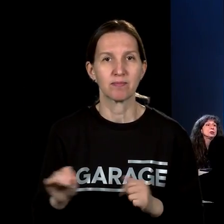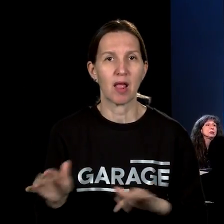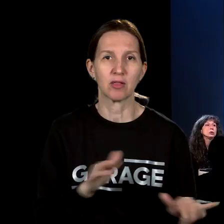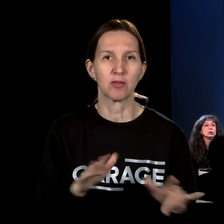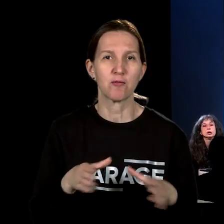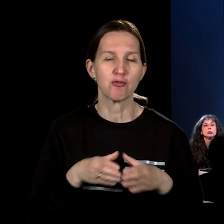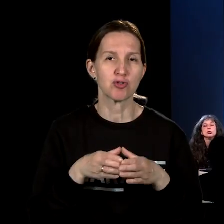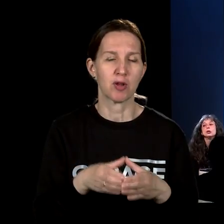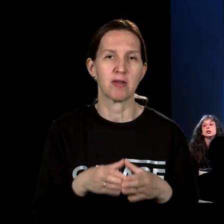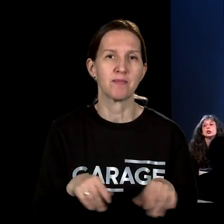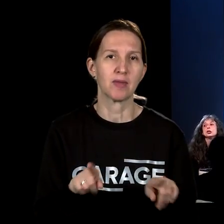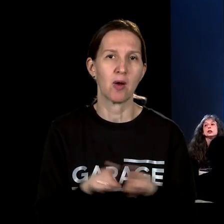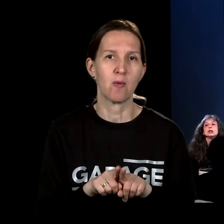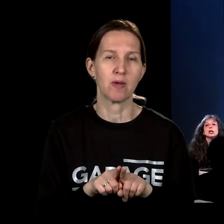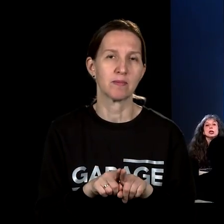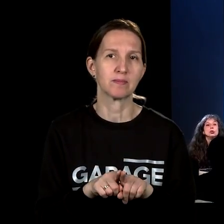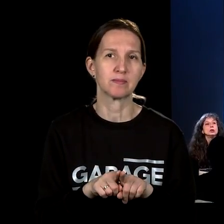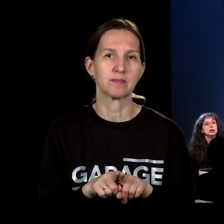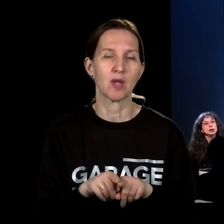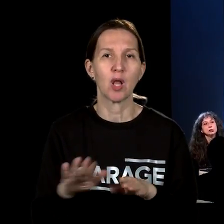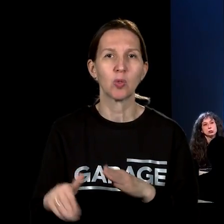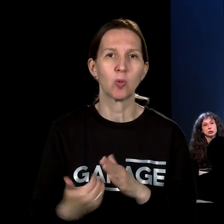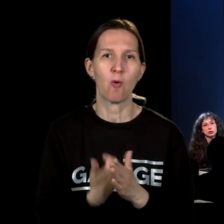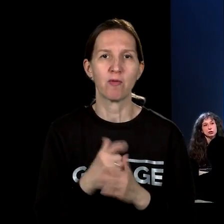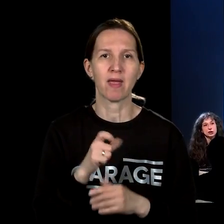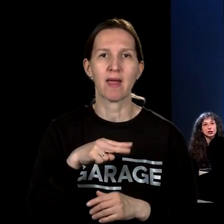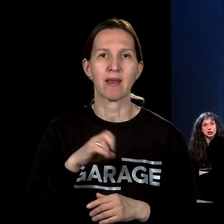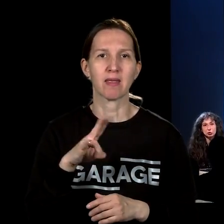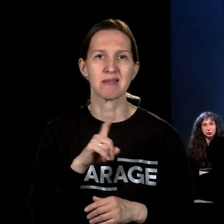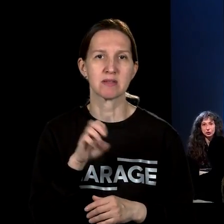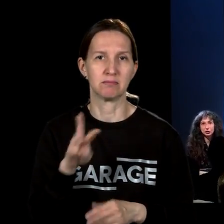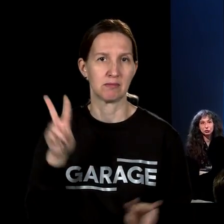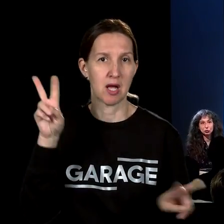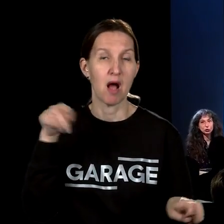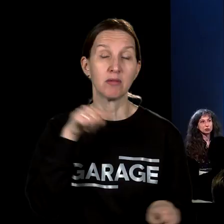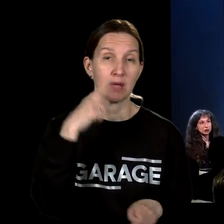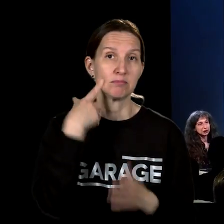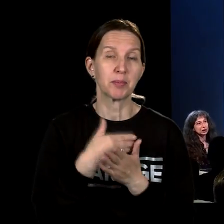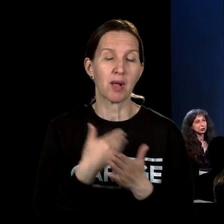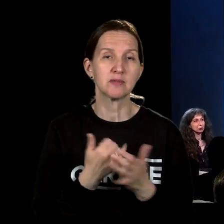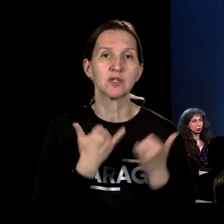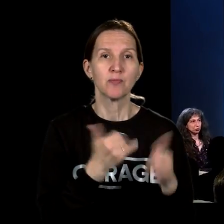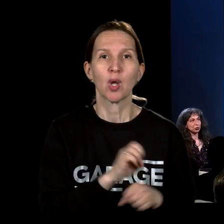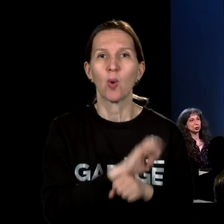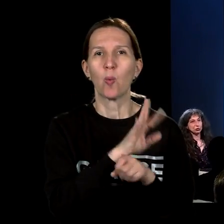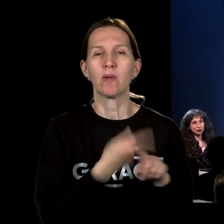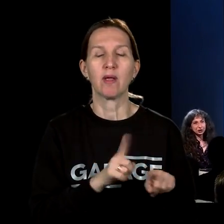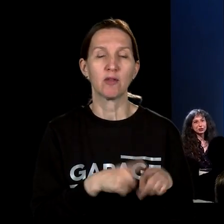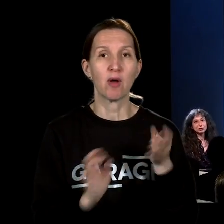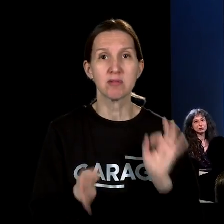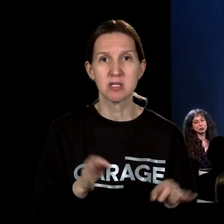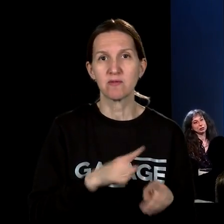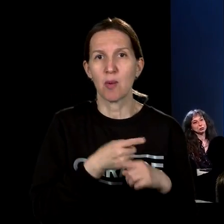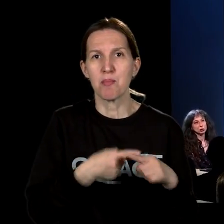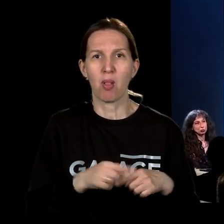движения, такого типа New Age, да, новый эллинизм, где как раз предполагался вот культ этого естественного полуобнаженного